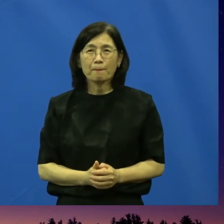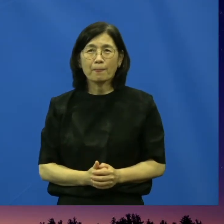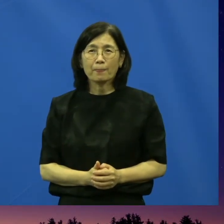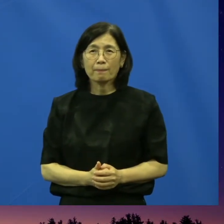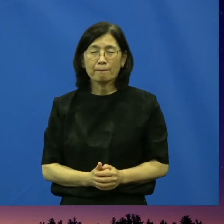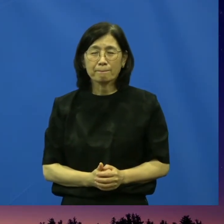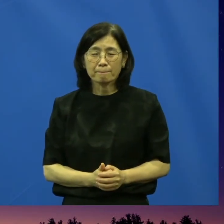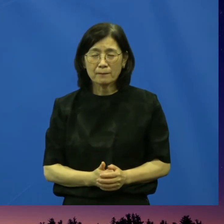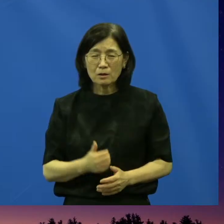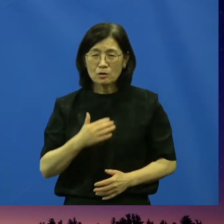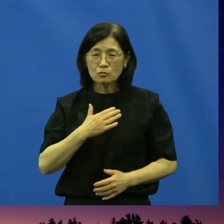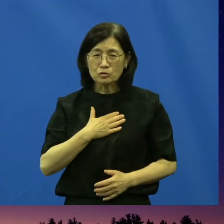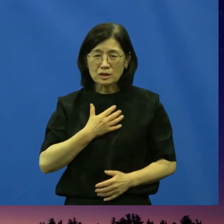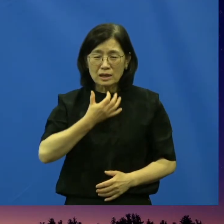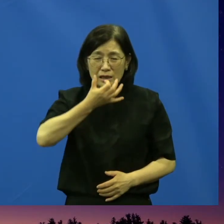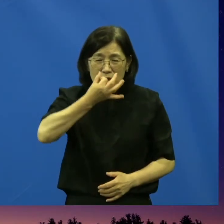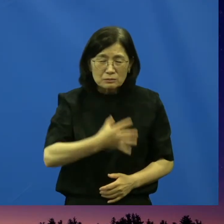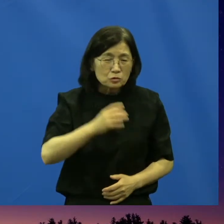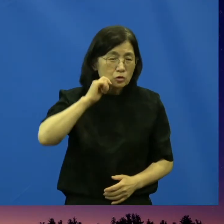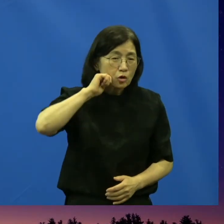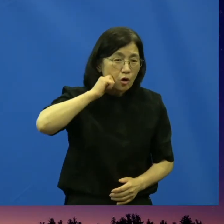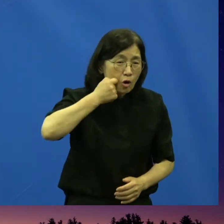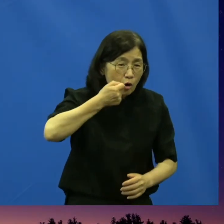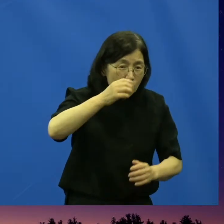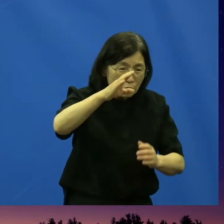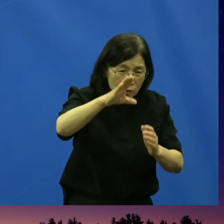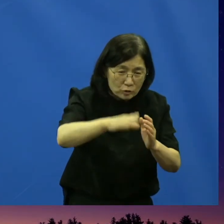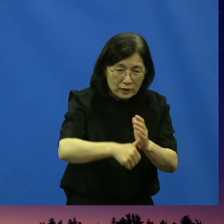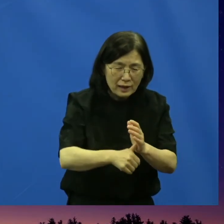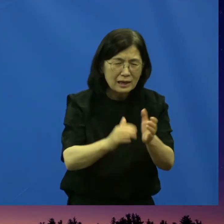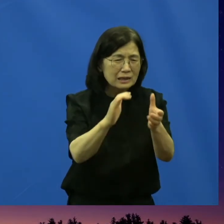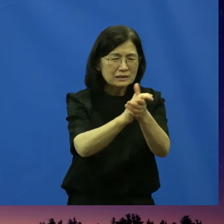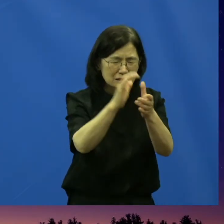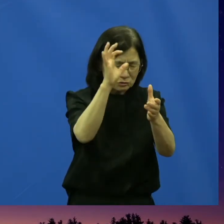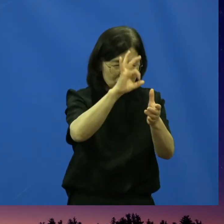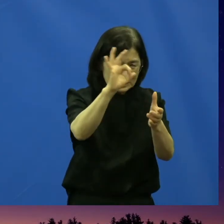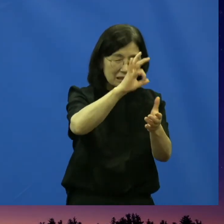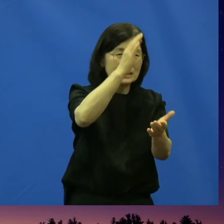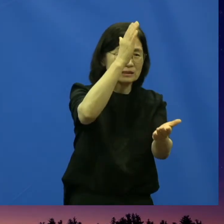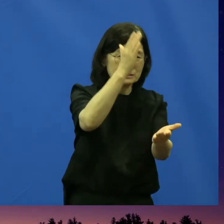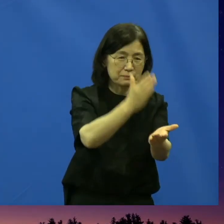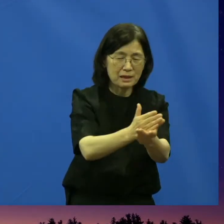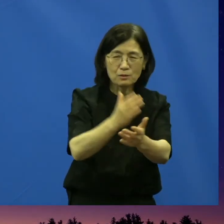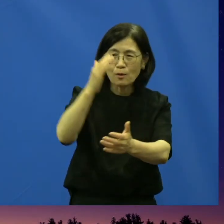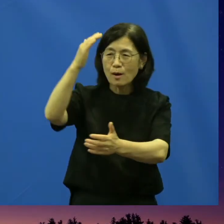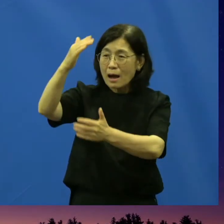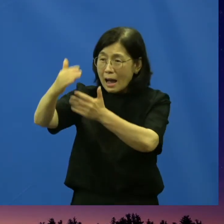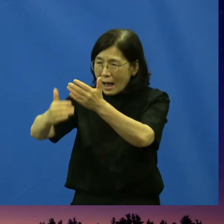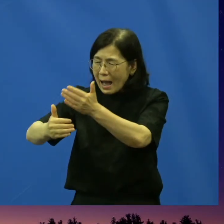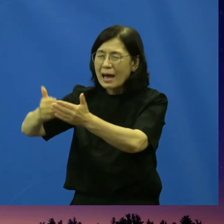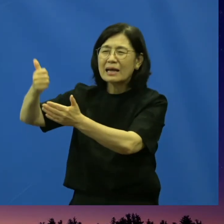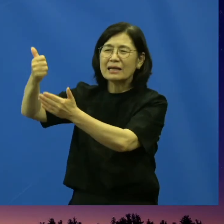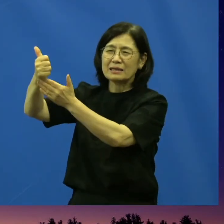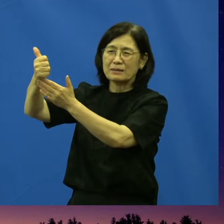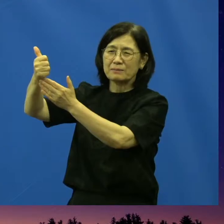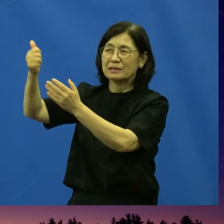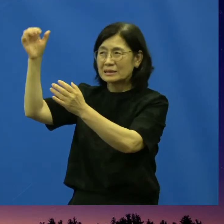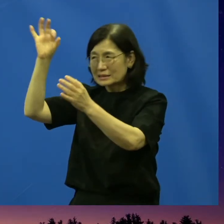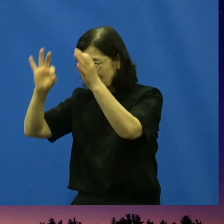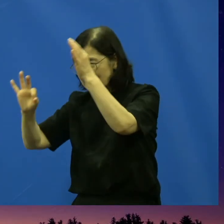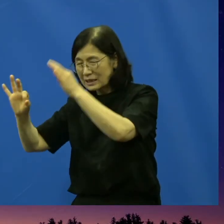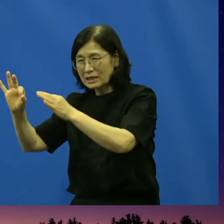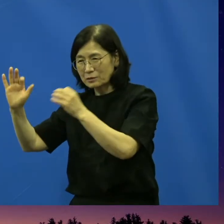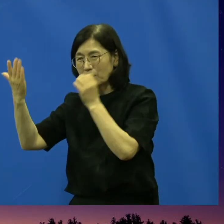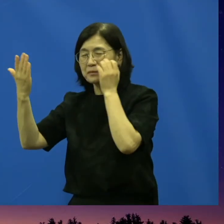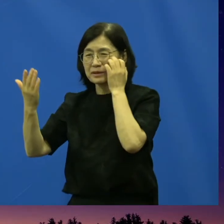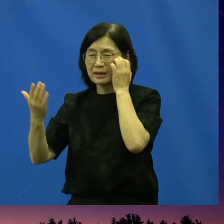어려움을 얘기해야 돼요, 여러분. 진짜 어려움은요, 아무에게도 얘기하면 해결이 안 돼요. 기도 제목으로 내놓을 수 있는데 도움은 안 돼요, 여러분.